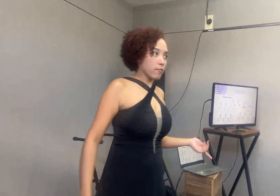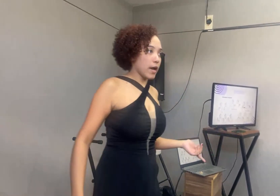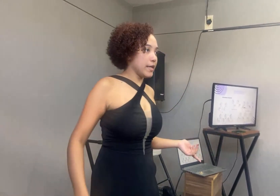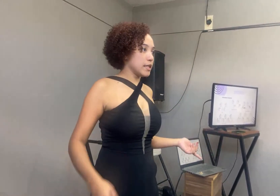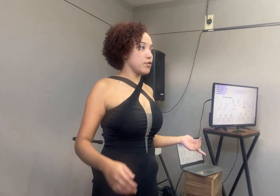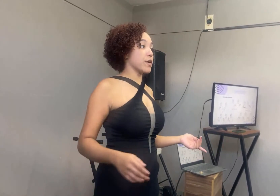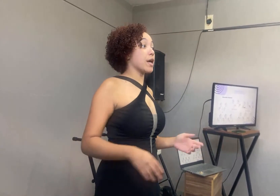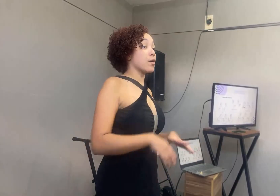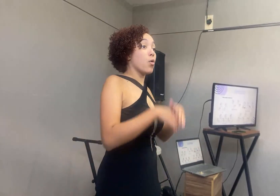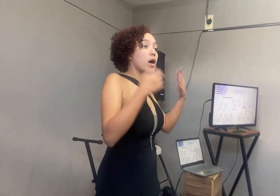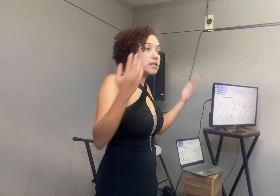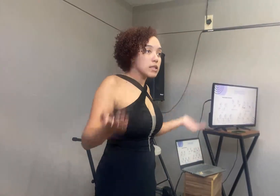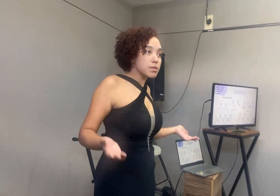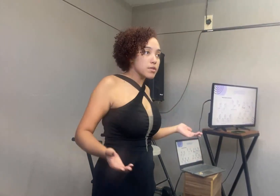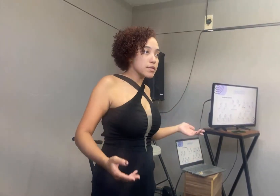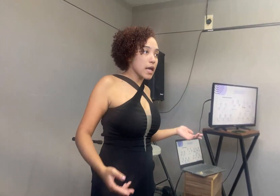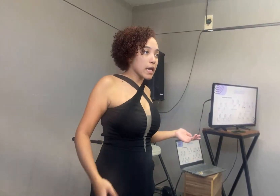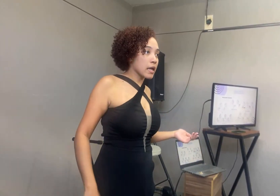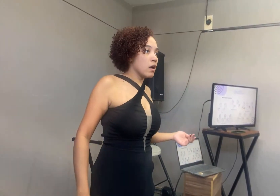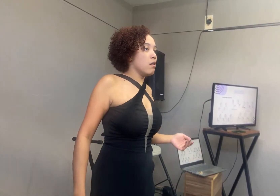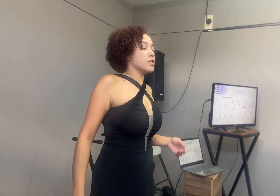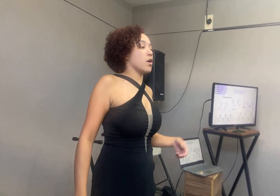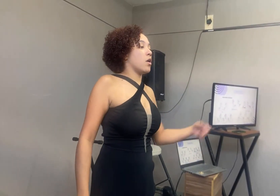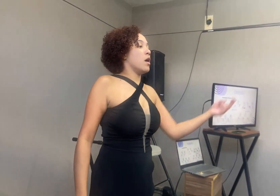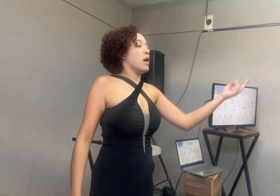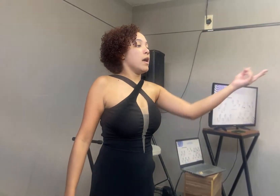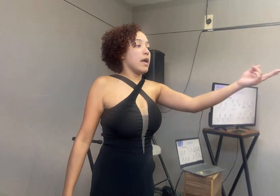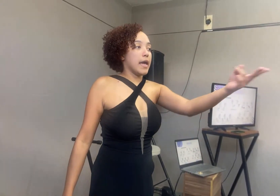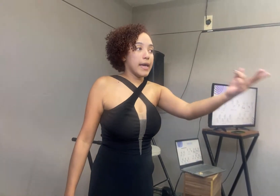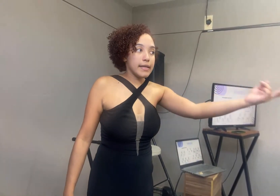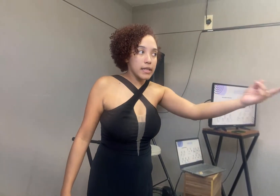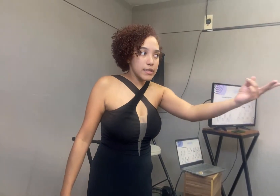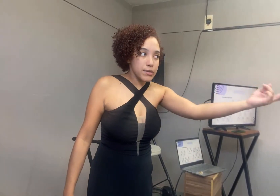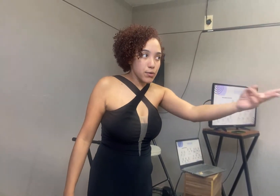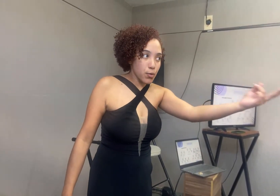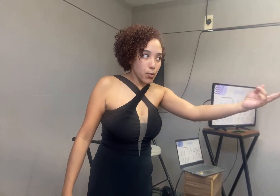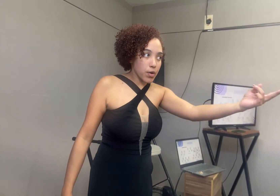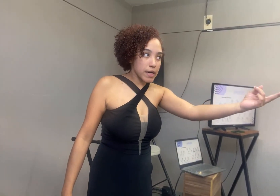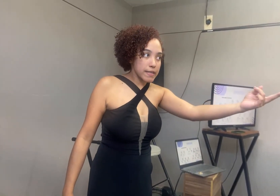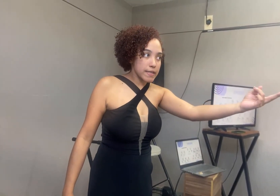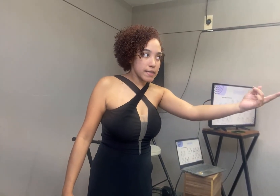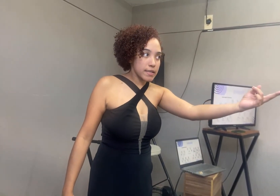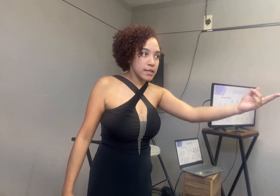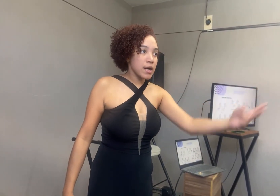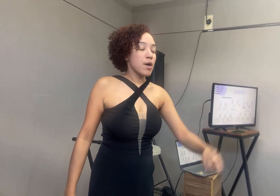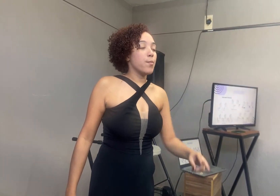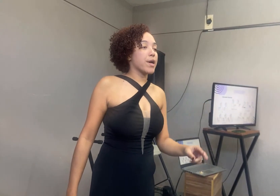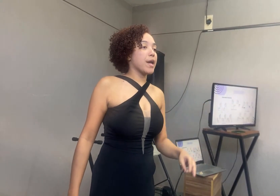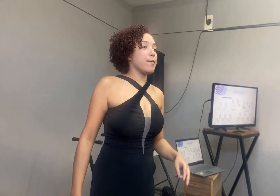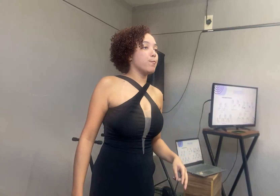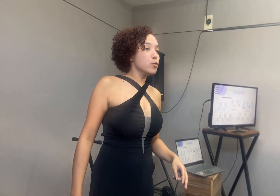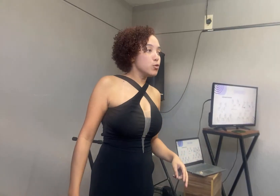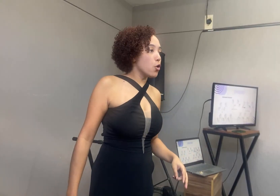vai identificar quantas pessoas tem. Assim, ó, elas duas. Porque